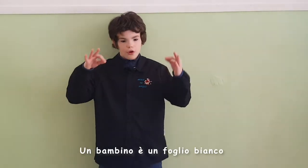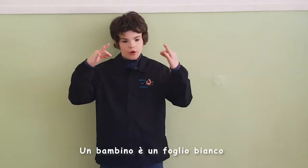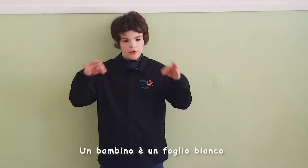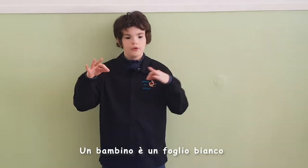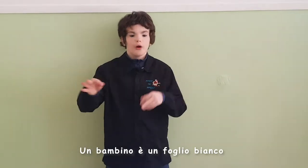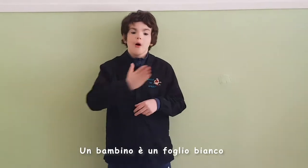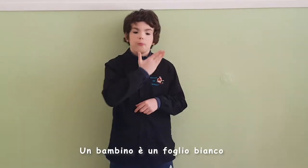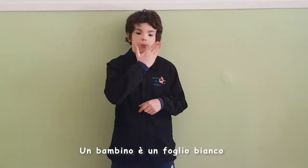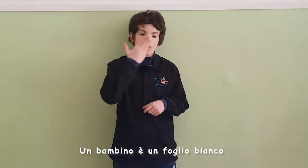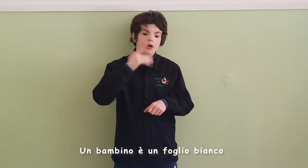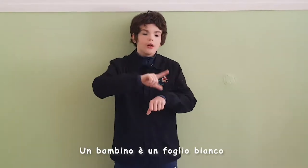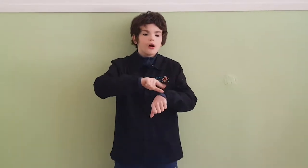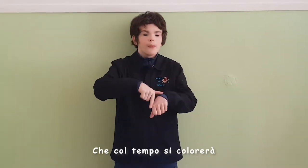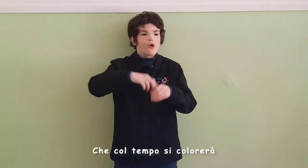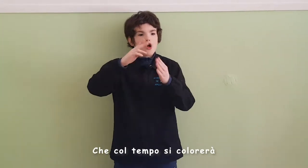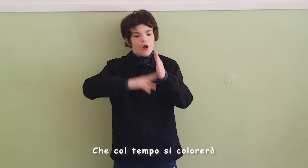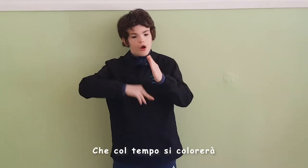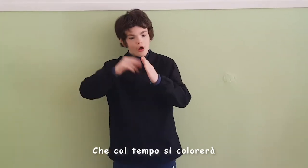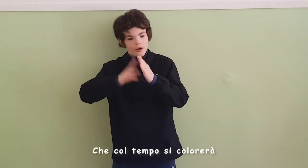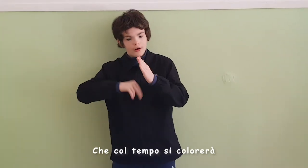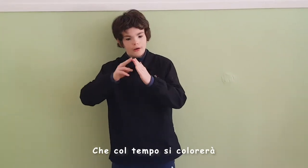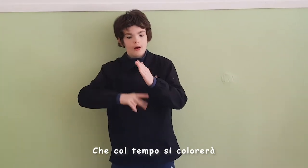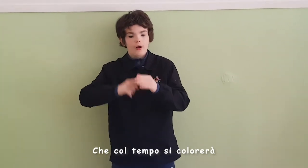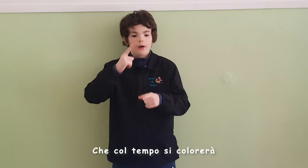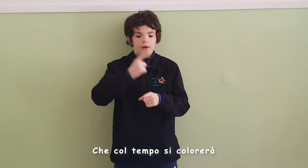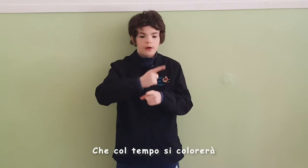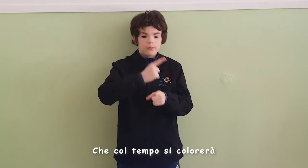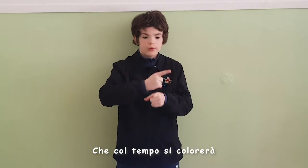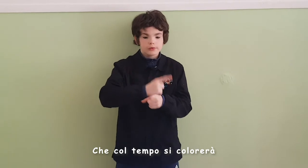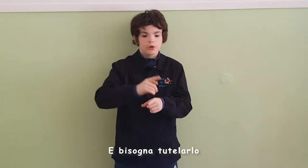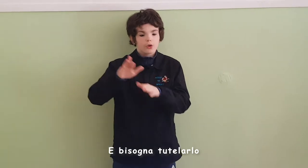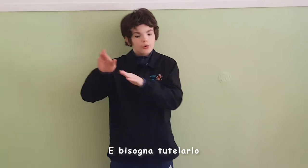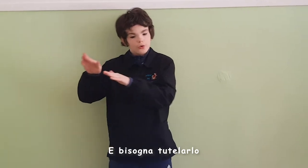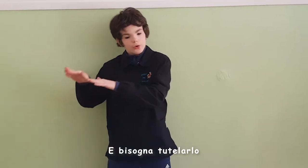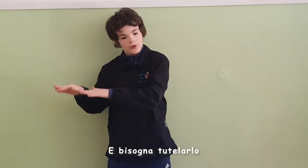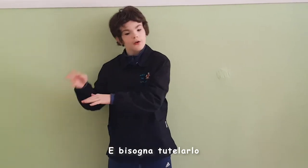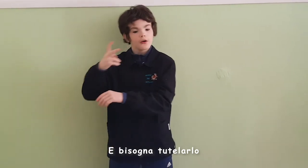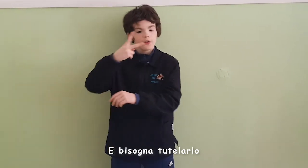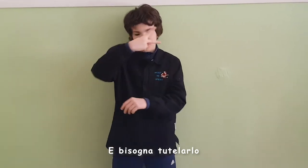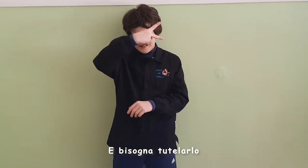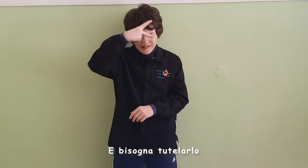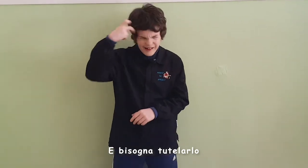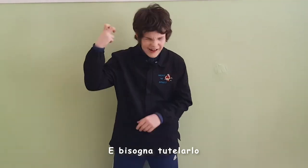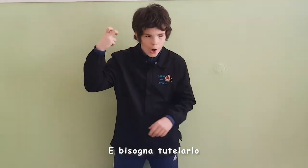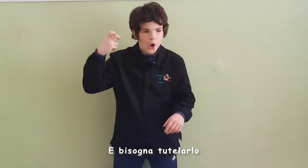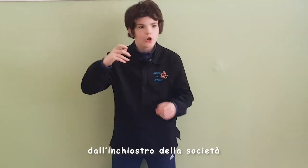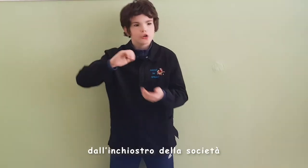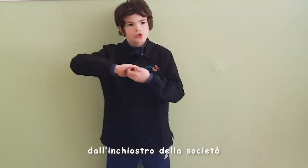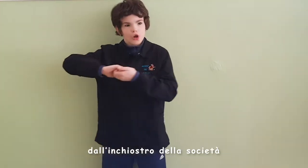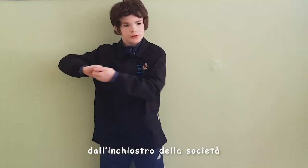foglio bianco che col tempo si colorerà. E bisogna tutelarlo